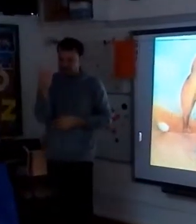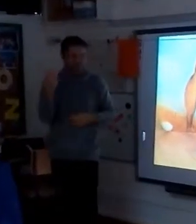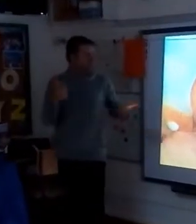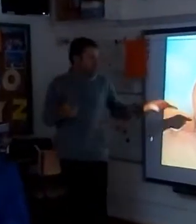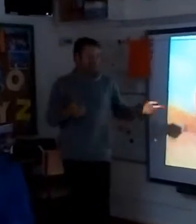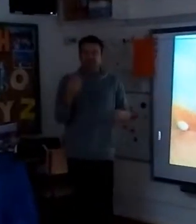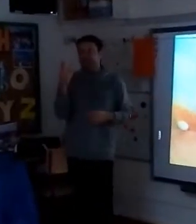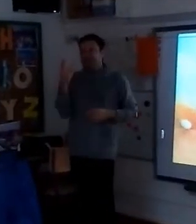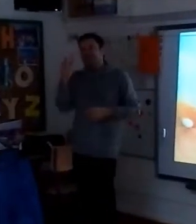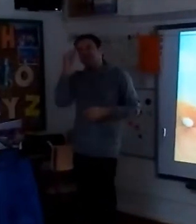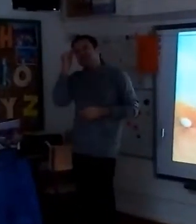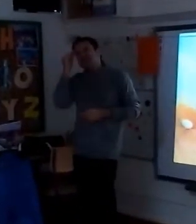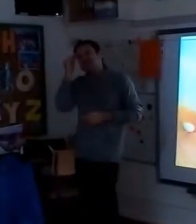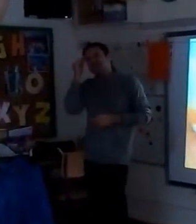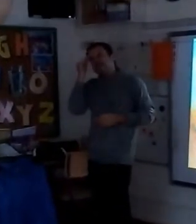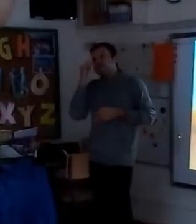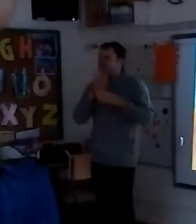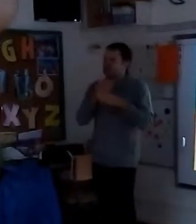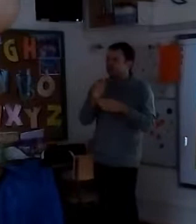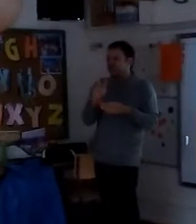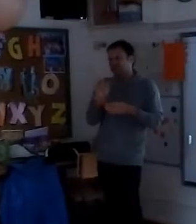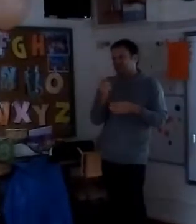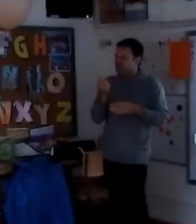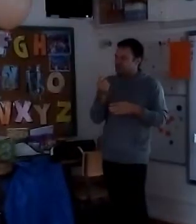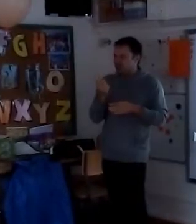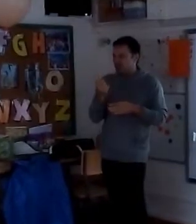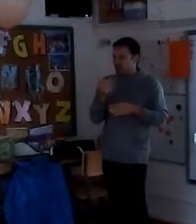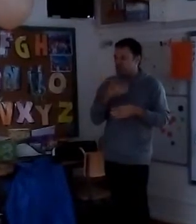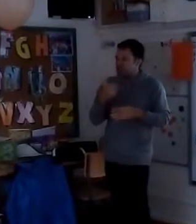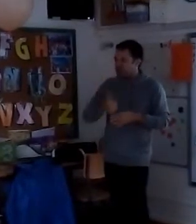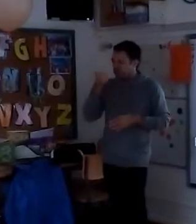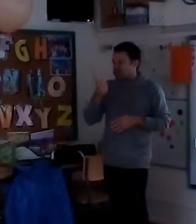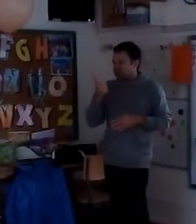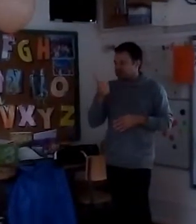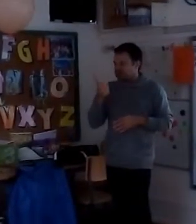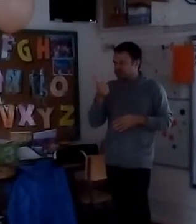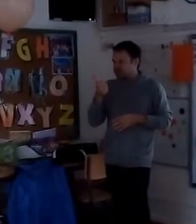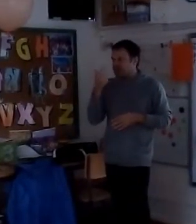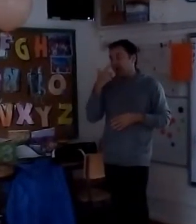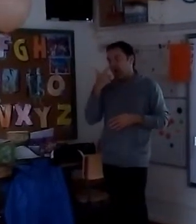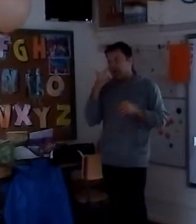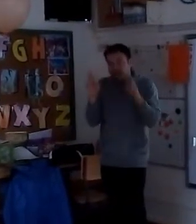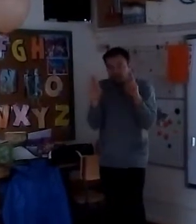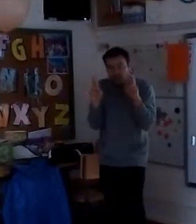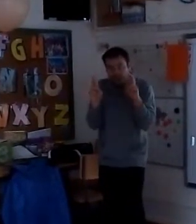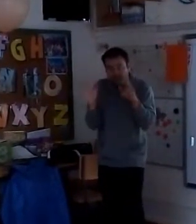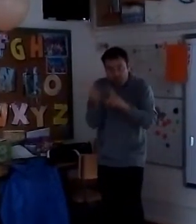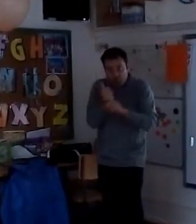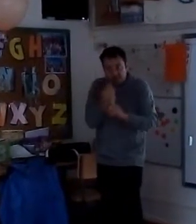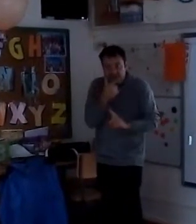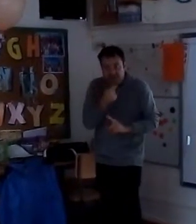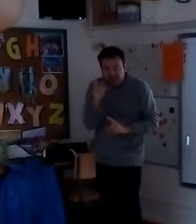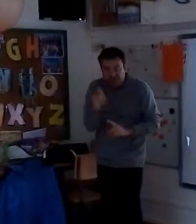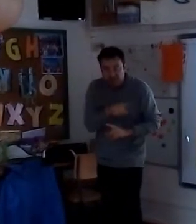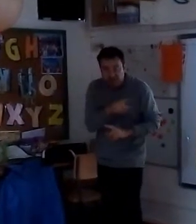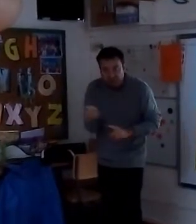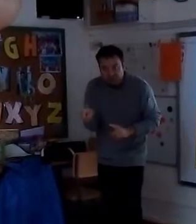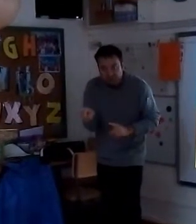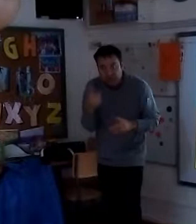Tres. Muy bien. Pero pensó, va, con tres huevos solo no creo que sea suficiente. Voy a buscar más, a ver si tengo suerte y lo